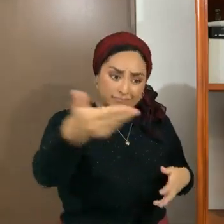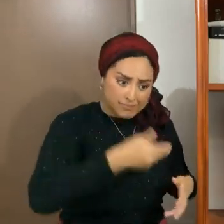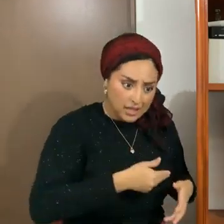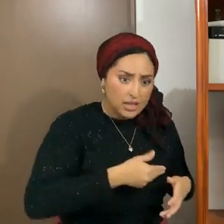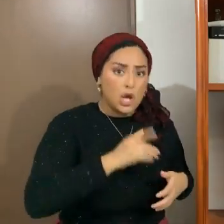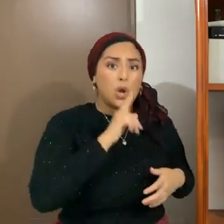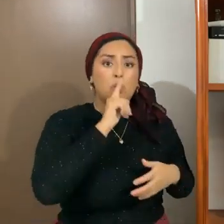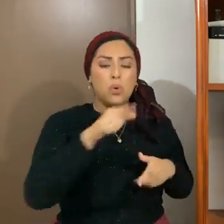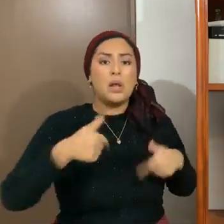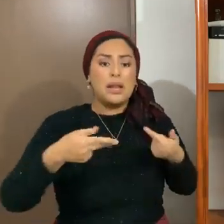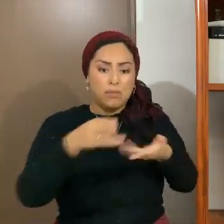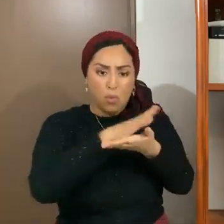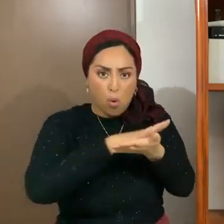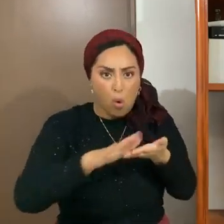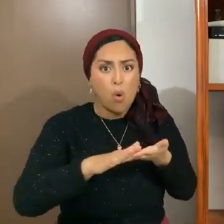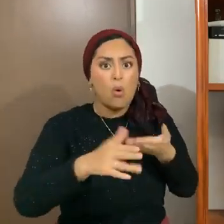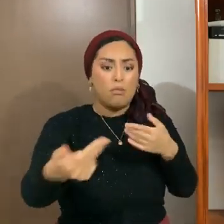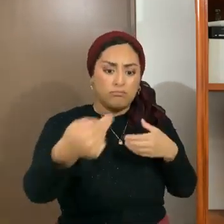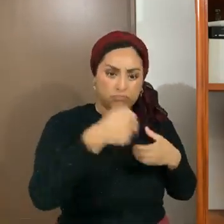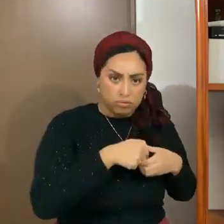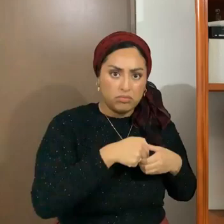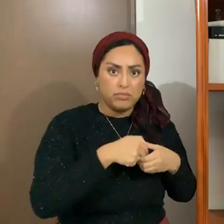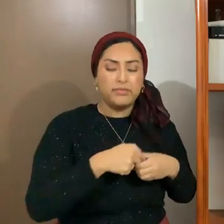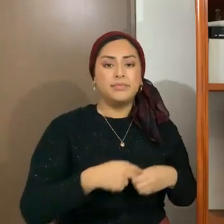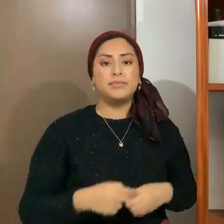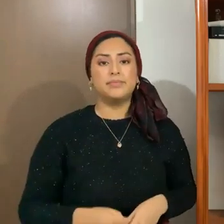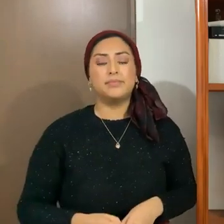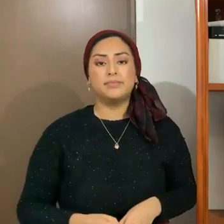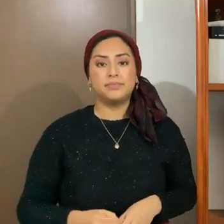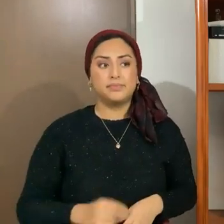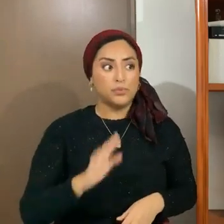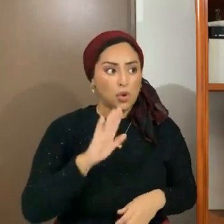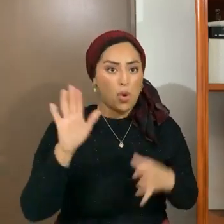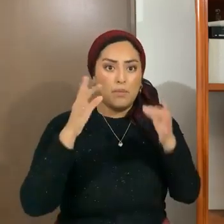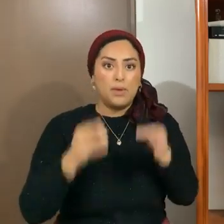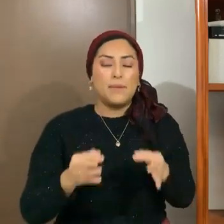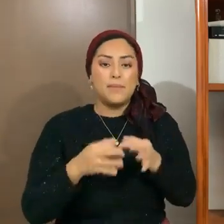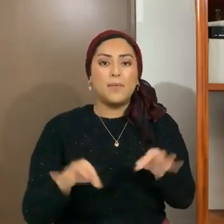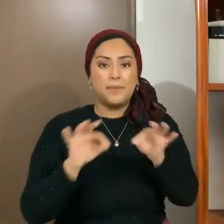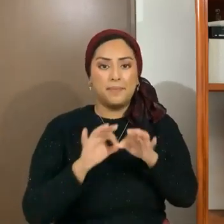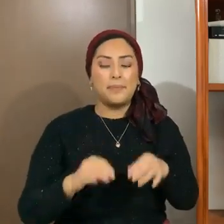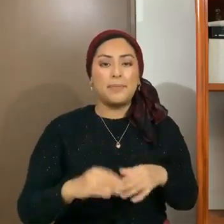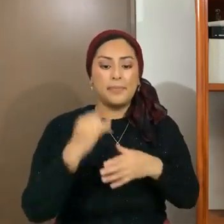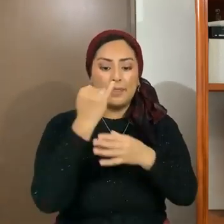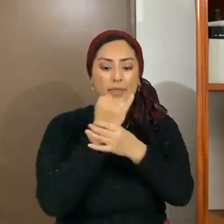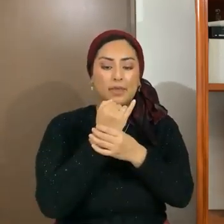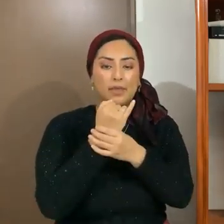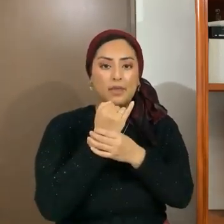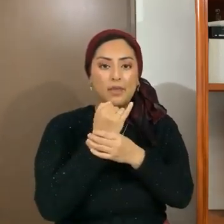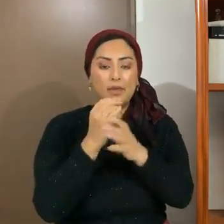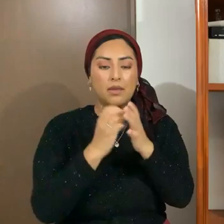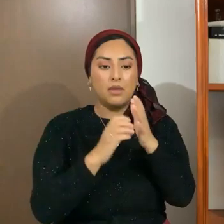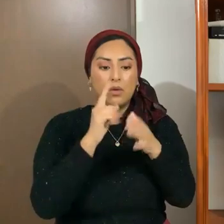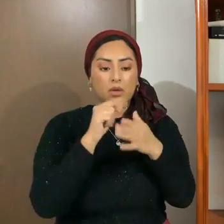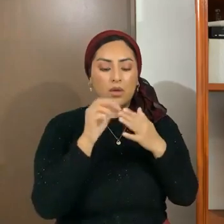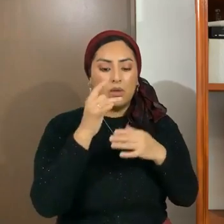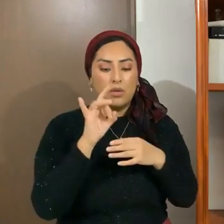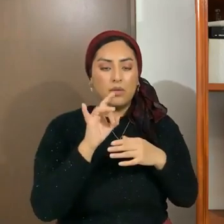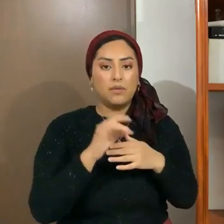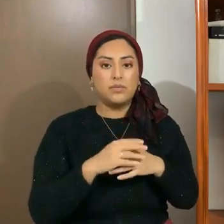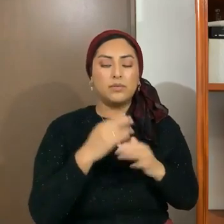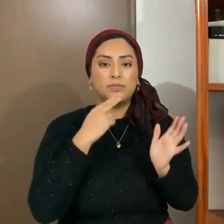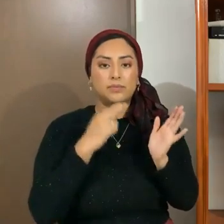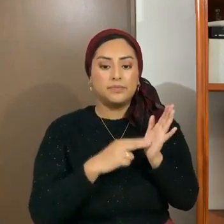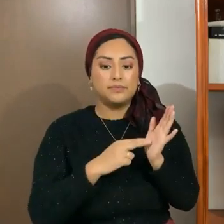en el cual se cumplirá la profecía o no? Ahora, en Jeremías 1:10, yo se los leo, nada más, anoten